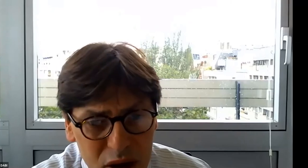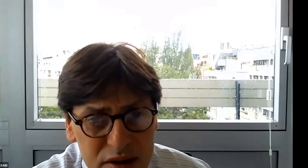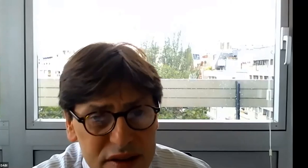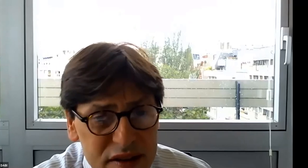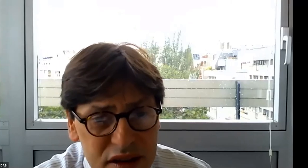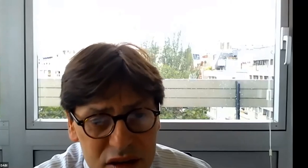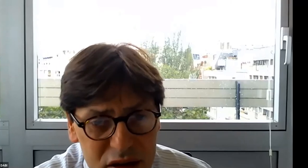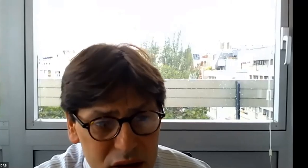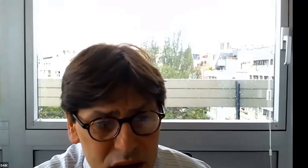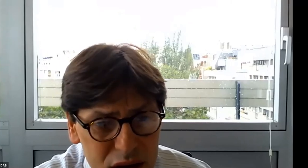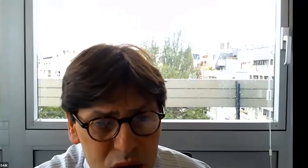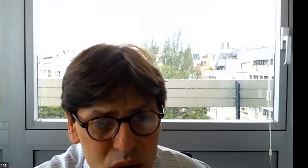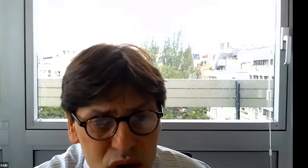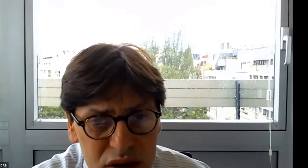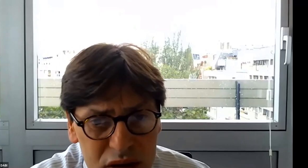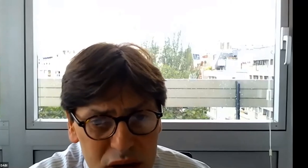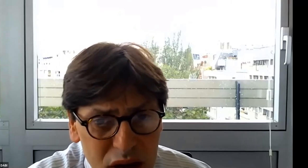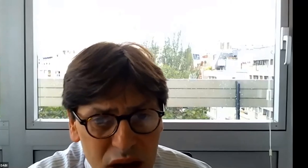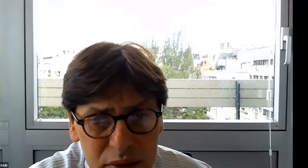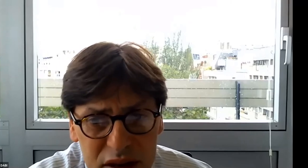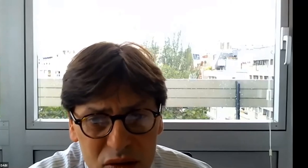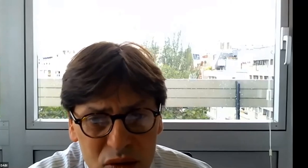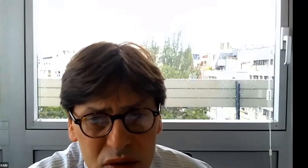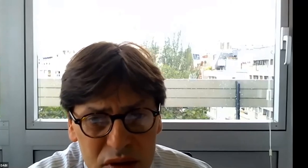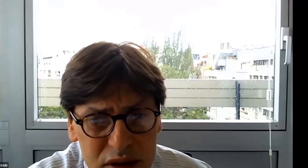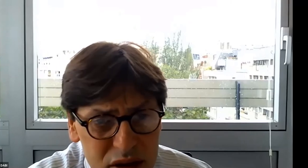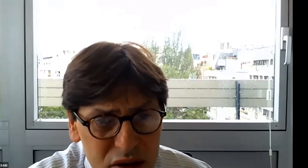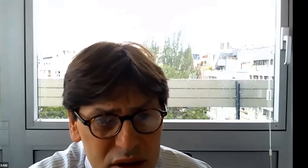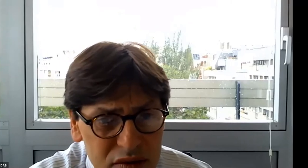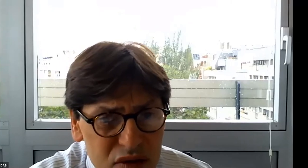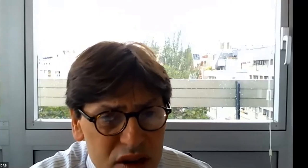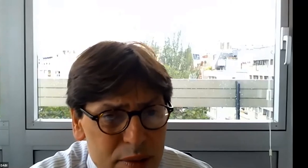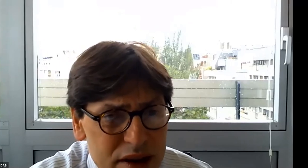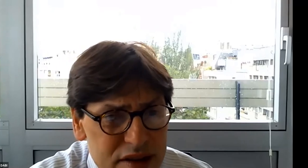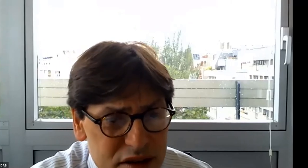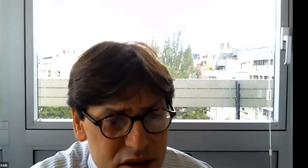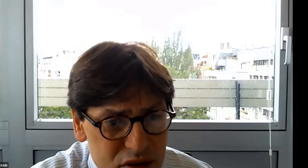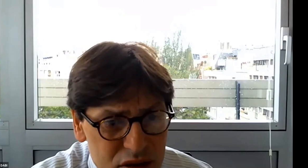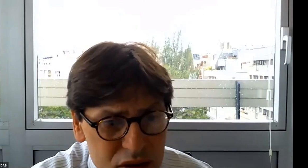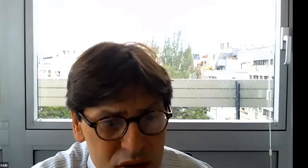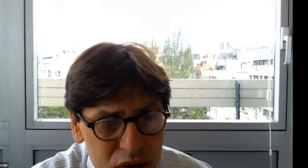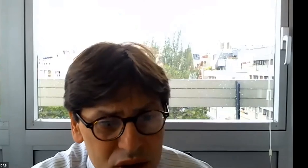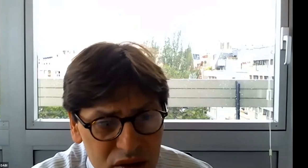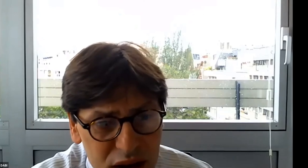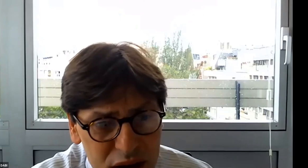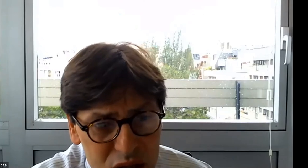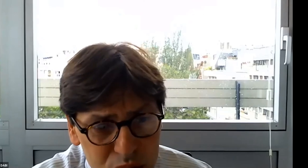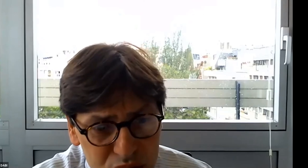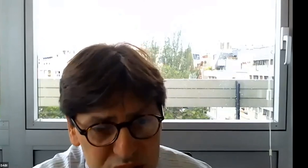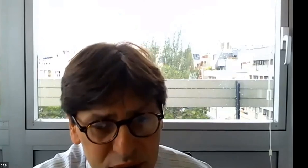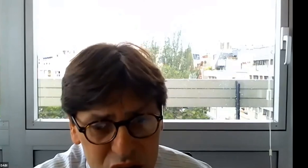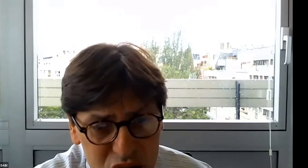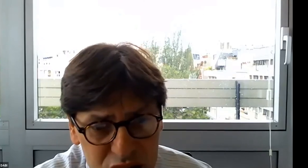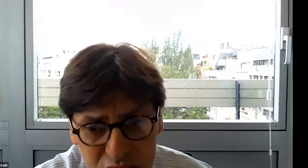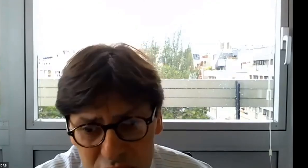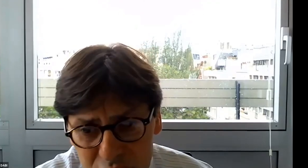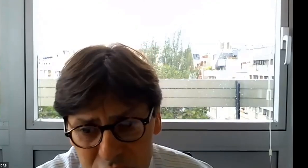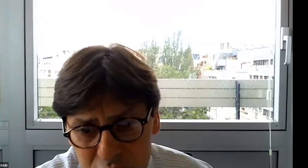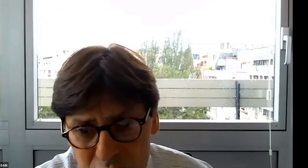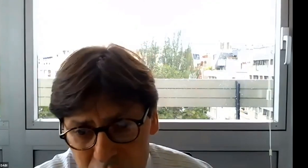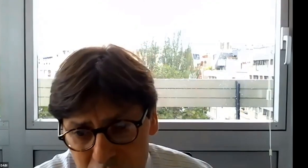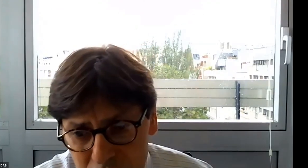Hop, c'est pour la technique. Non. Ah, mais il est où? Ça apparaît ici. Donc voilà, je pense que ça va